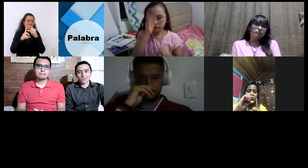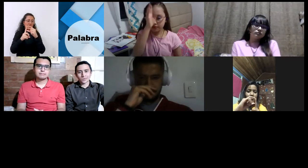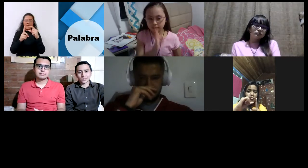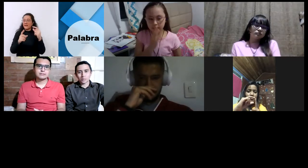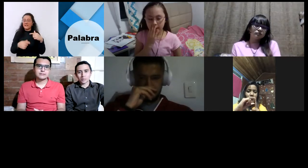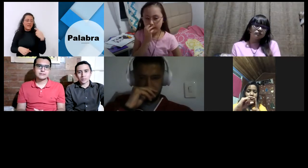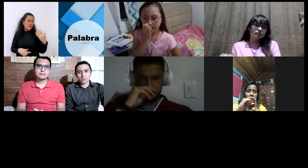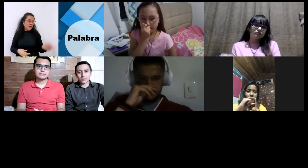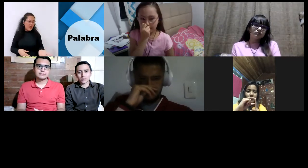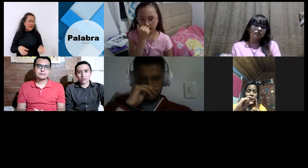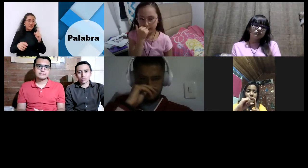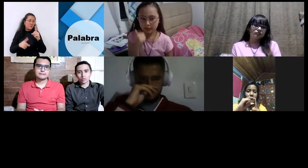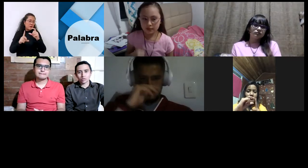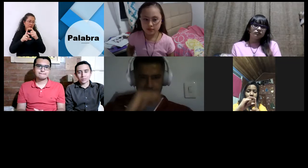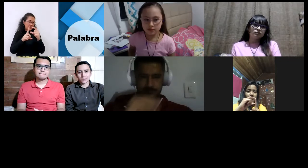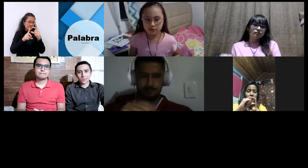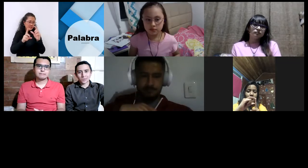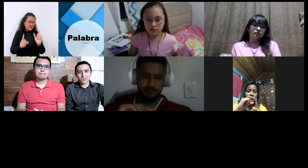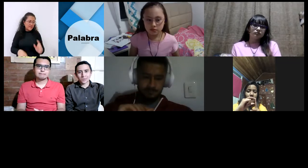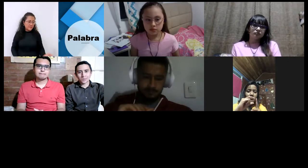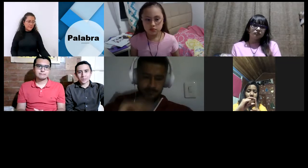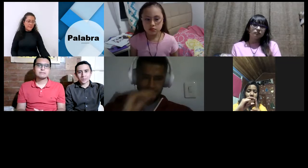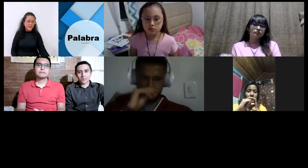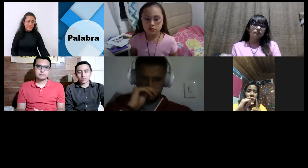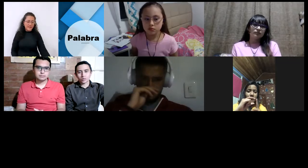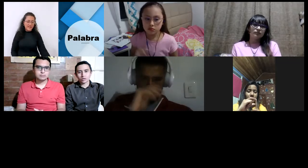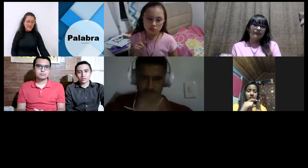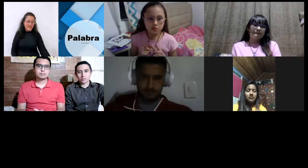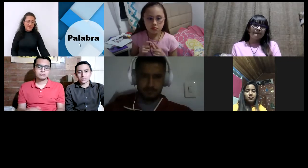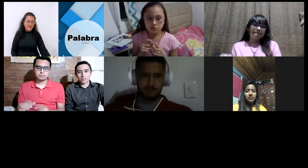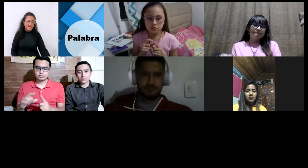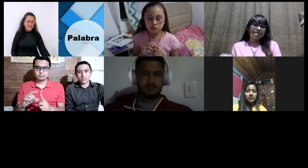palabra que se le dijo a alguien, una palabra, ¿cierto? En general.